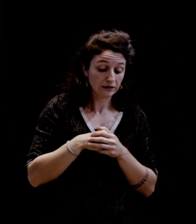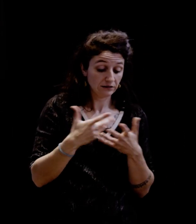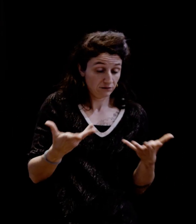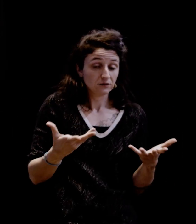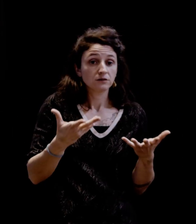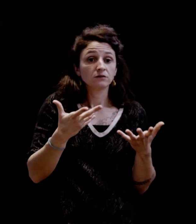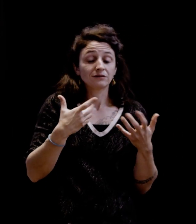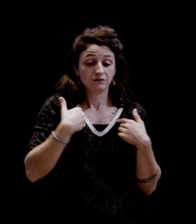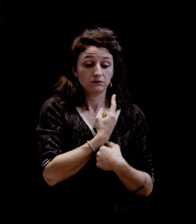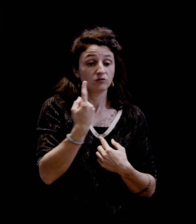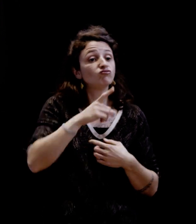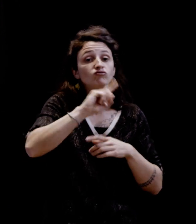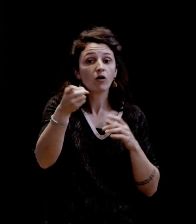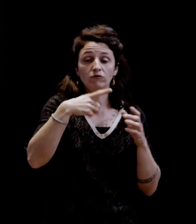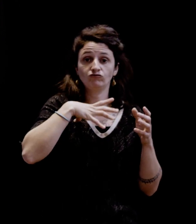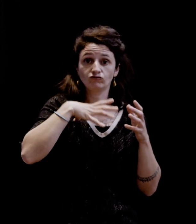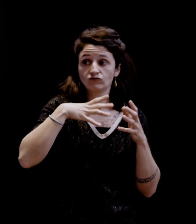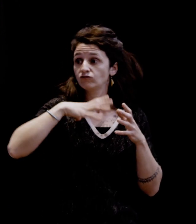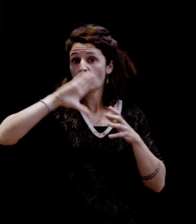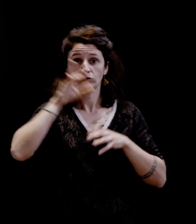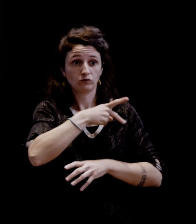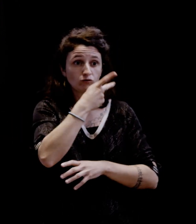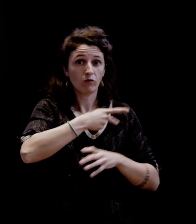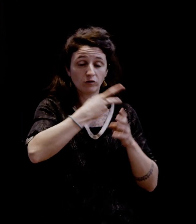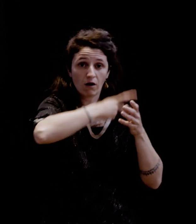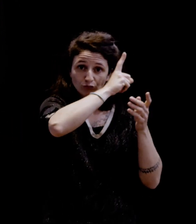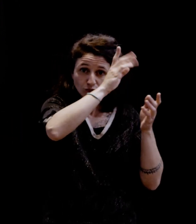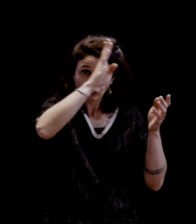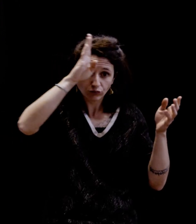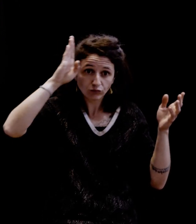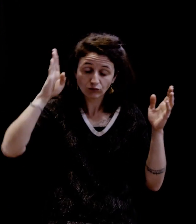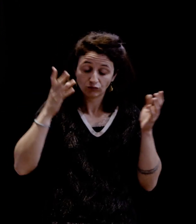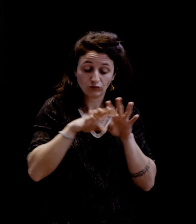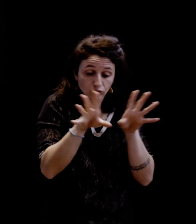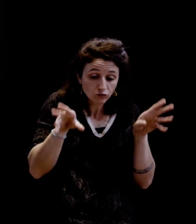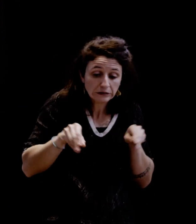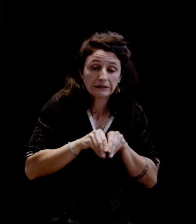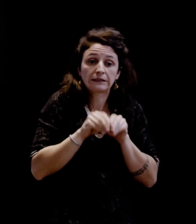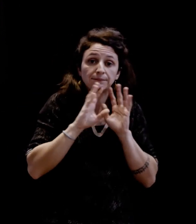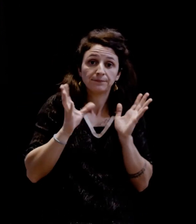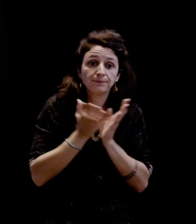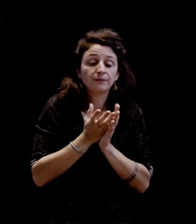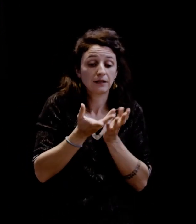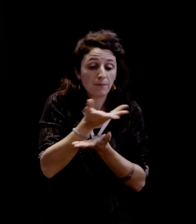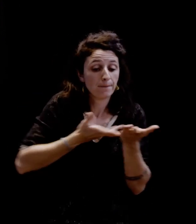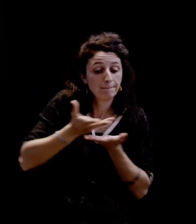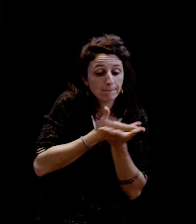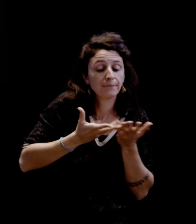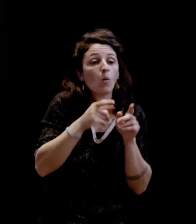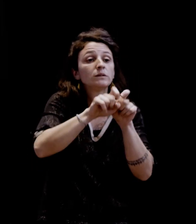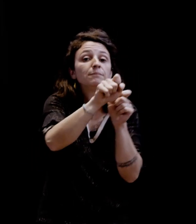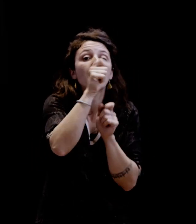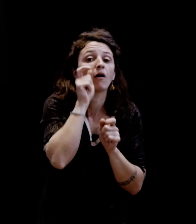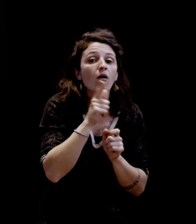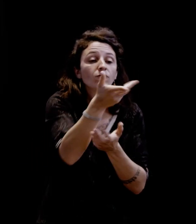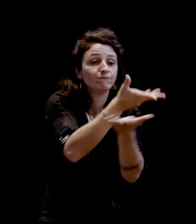On parle avec le chirurgien maxillofacial, on parle avec les pédiatres, on peut parler à l'orthophoniste, et puis surtout, on parle avec les parents, et on essaie de